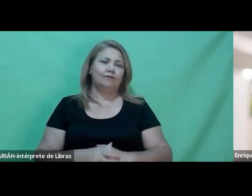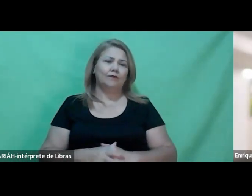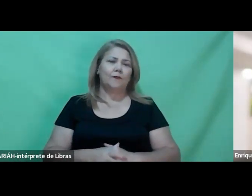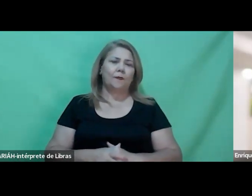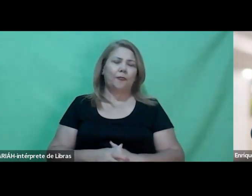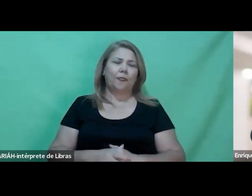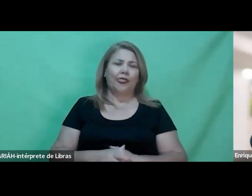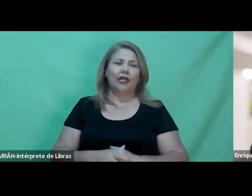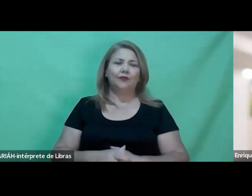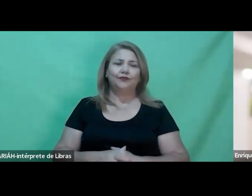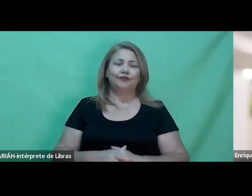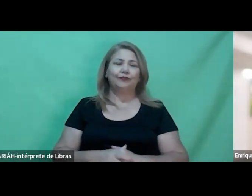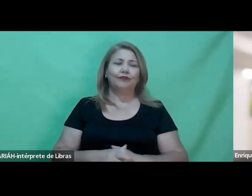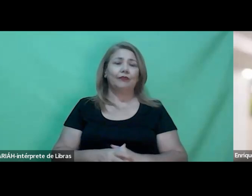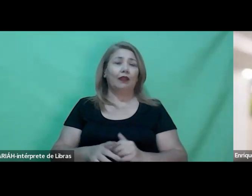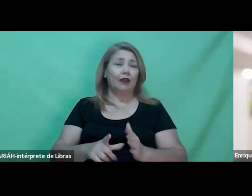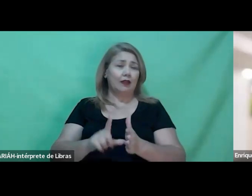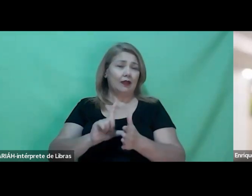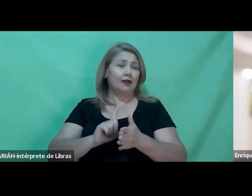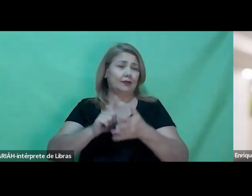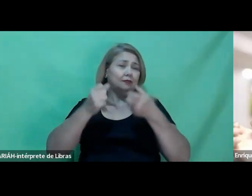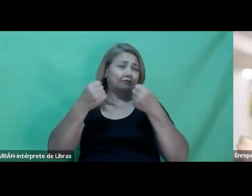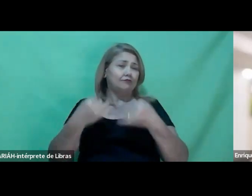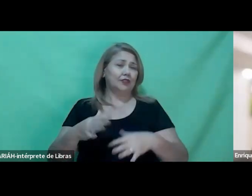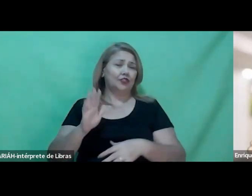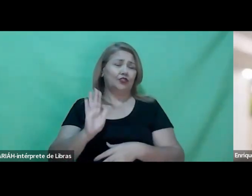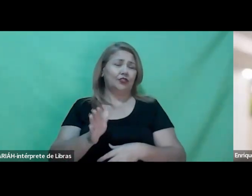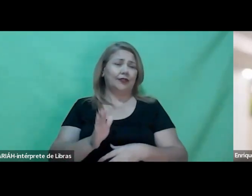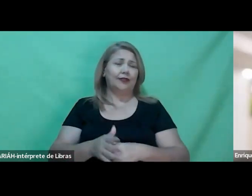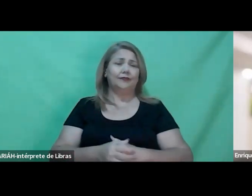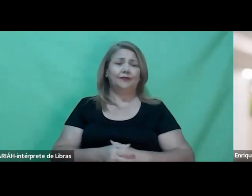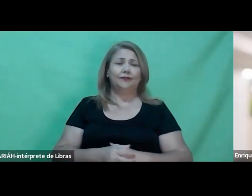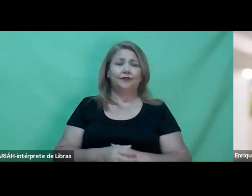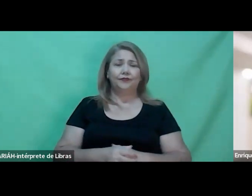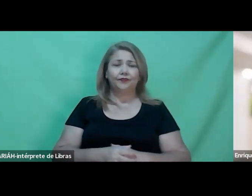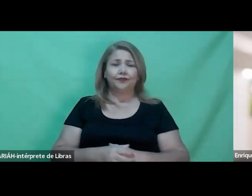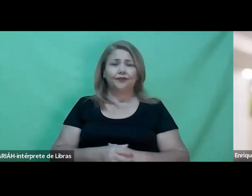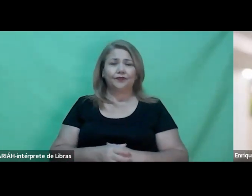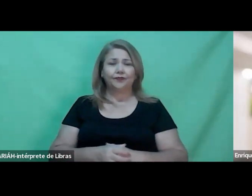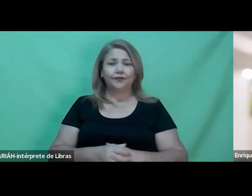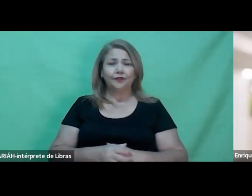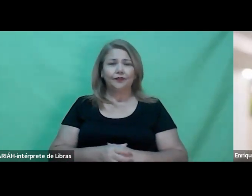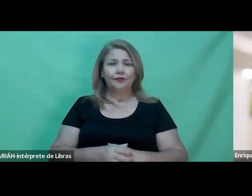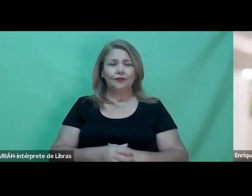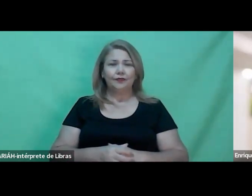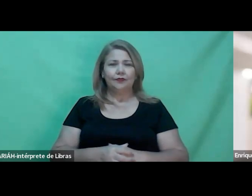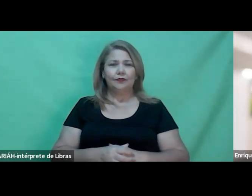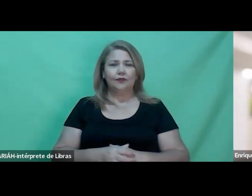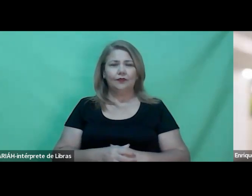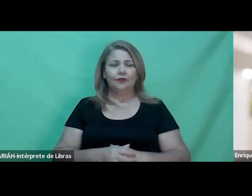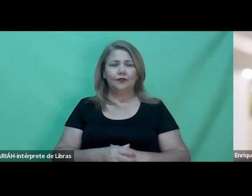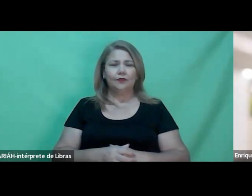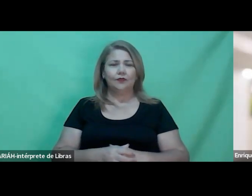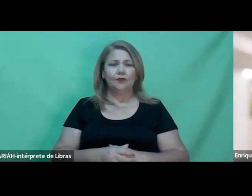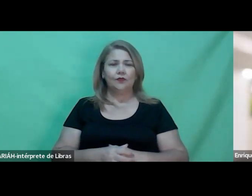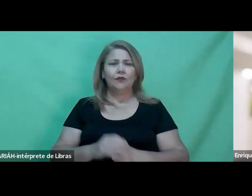ponen hablar de lo que le gusta le pueden dar las 12 y Uf nos quedan 15 minutos que vamos a tratar de aprovechar al al al máximo